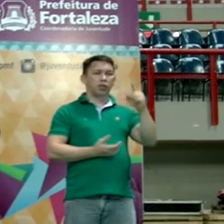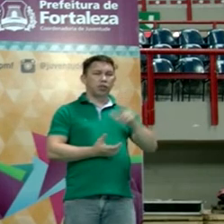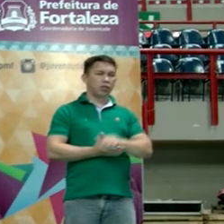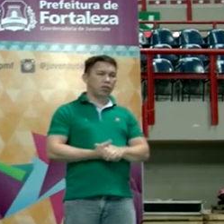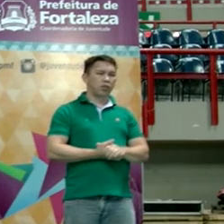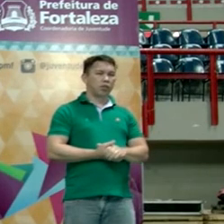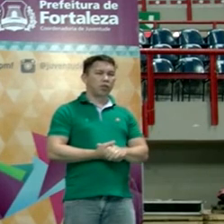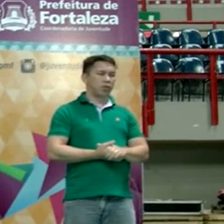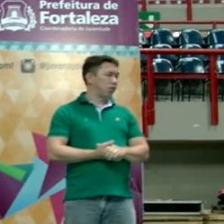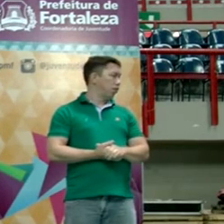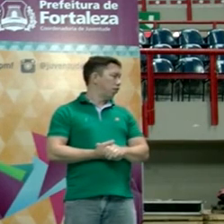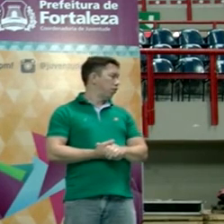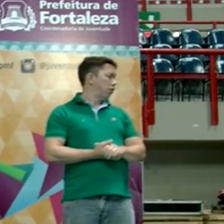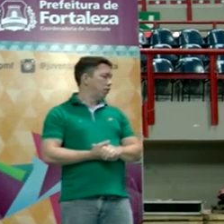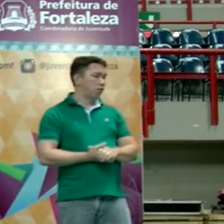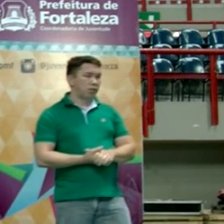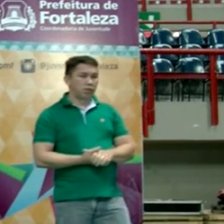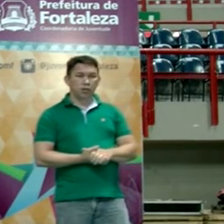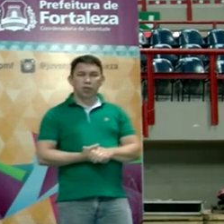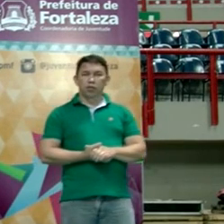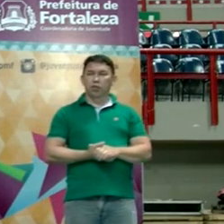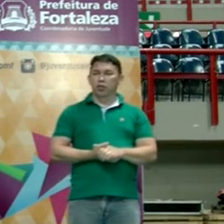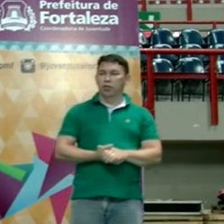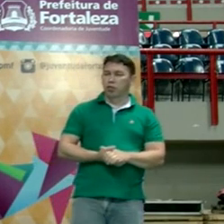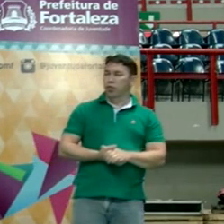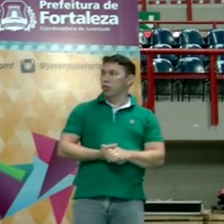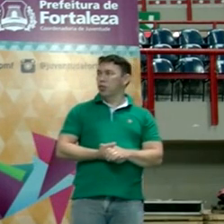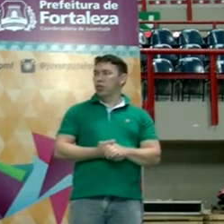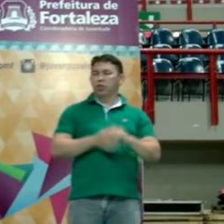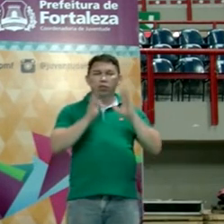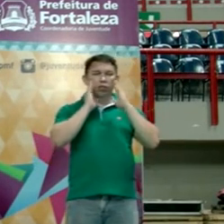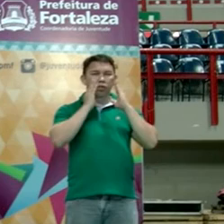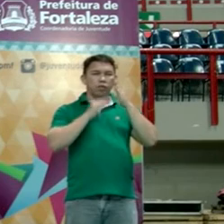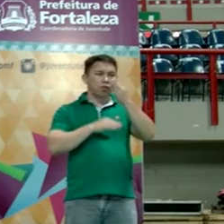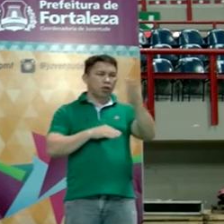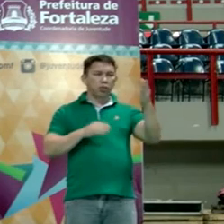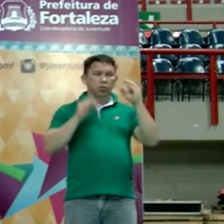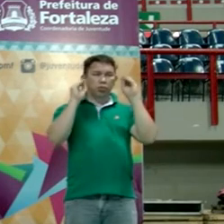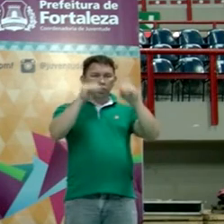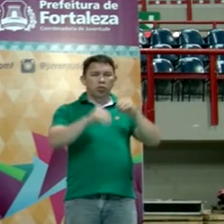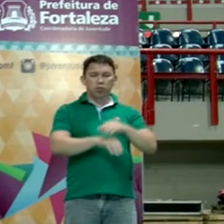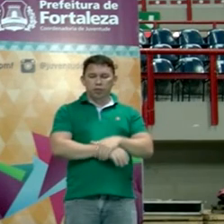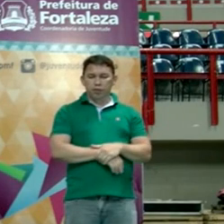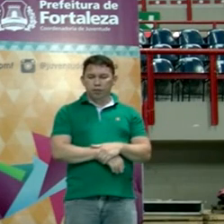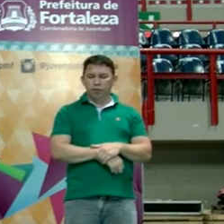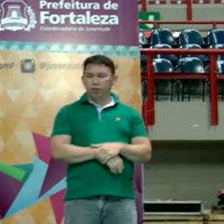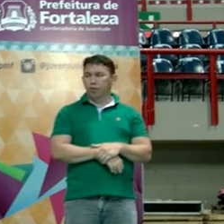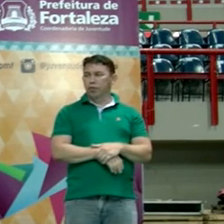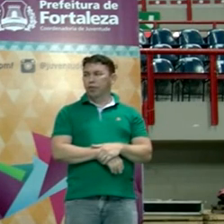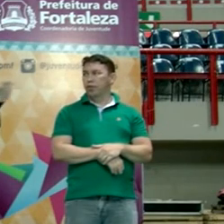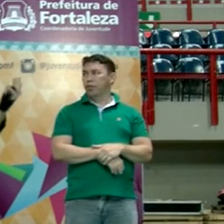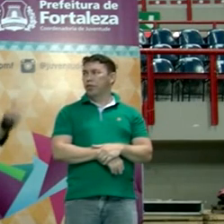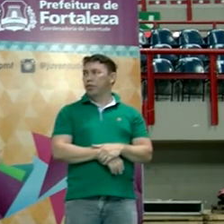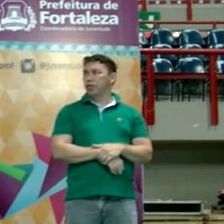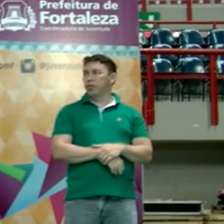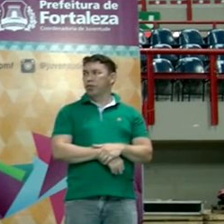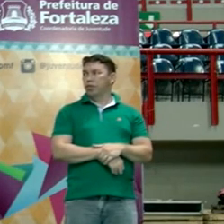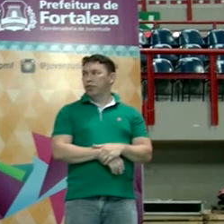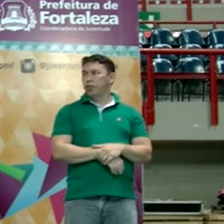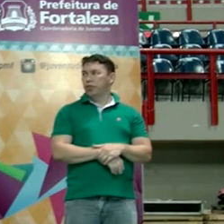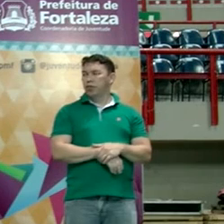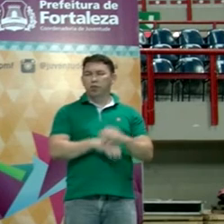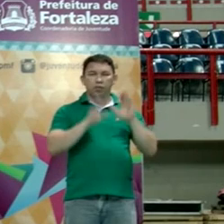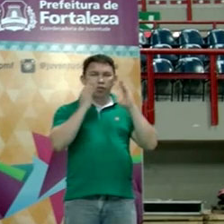pesquisar e boto no Facebook. Ah, pessoal, falar em Facebook, uma dica para vocês, né? Porque toda vez eu deixo aqui o meu Facebook, aí agora o bicho já